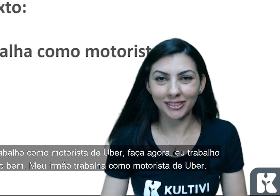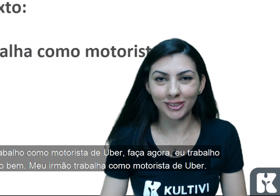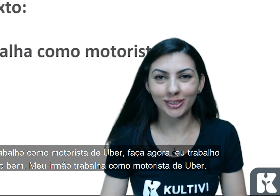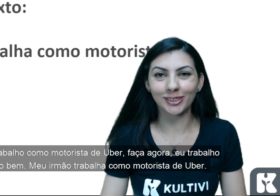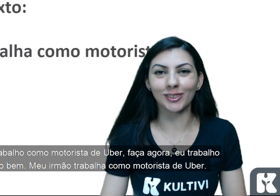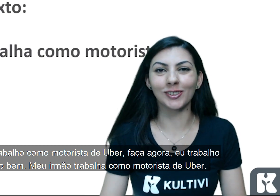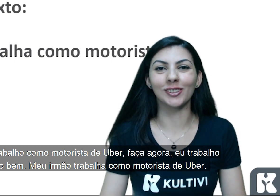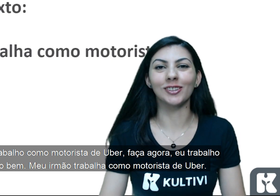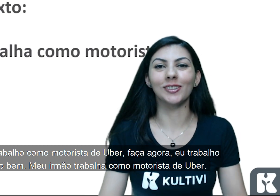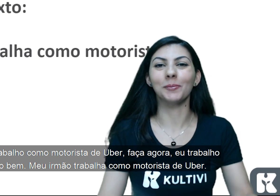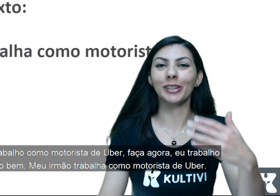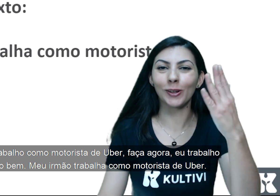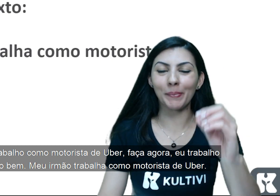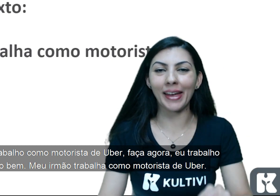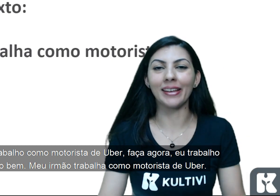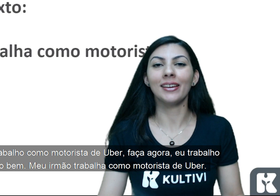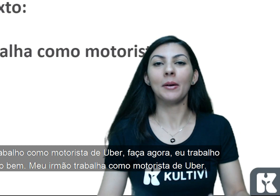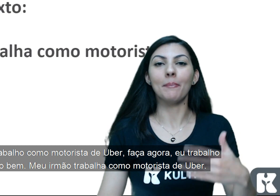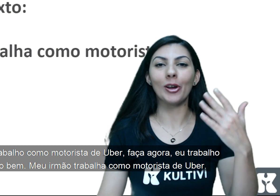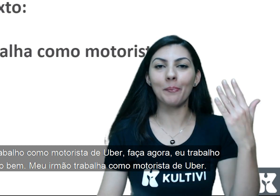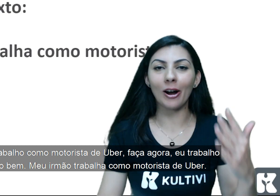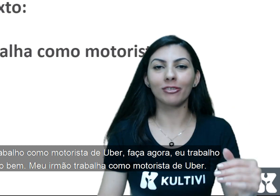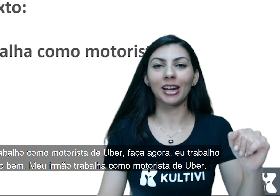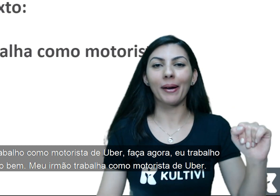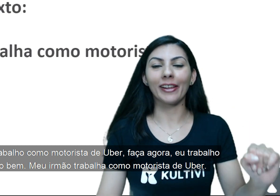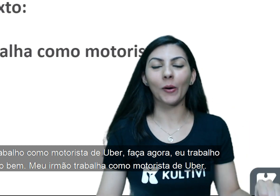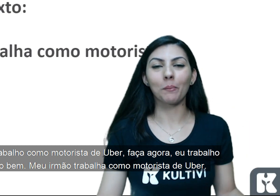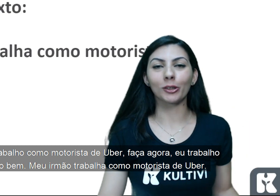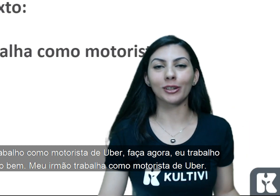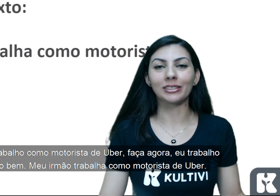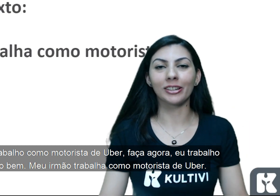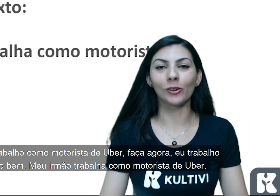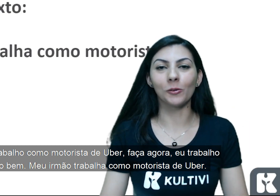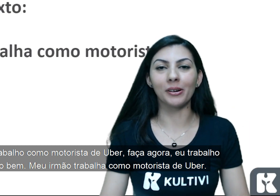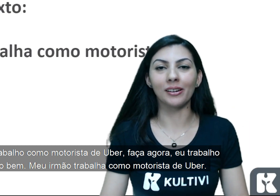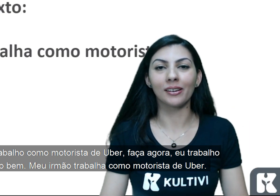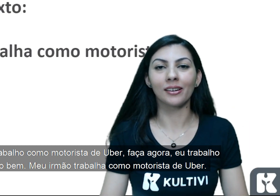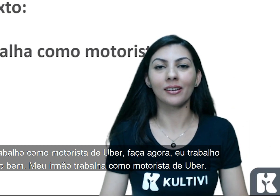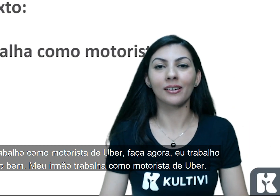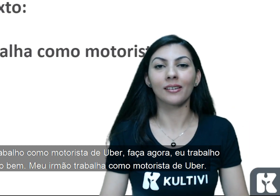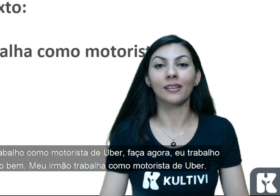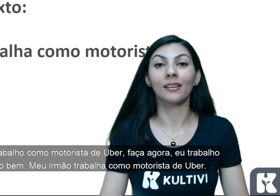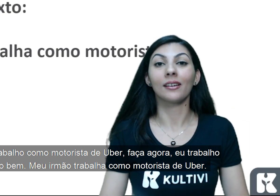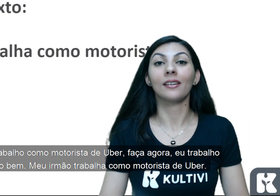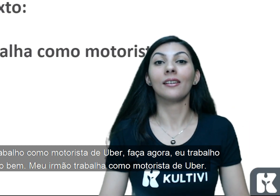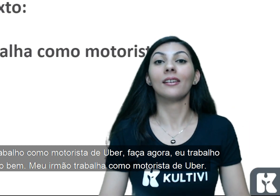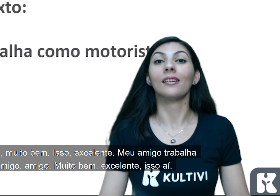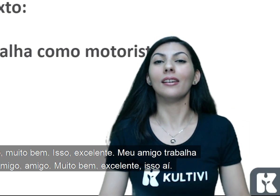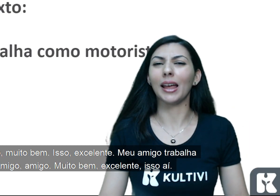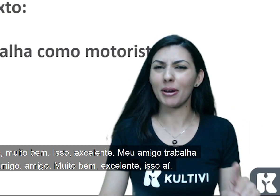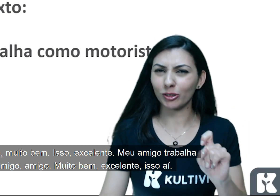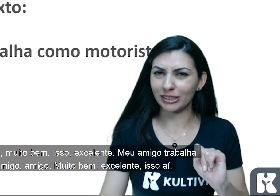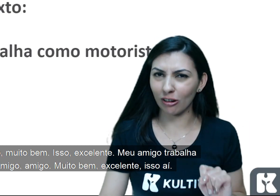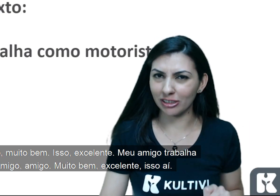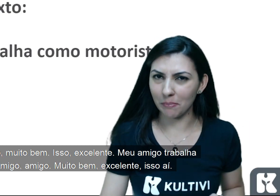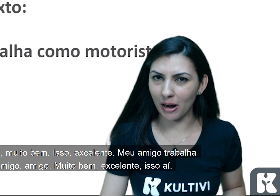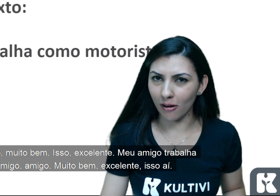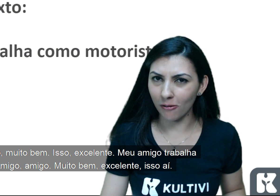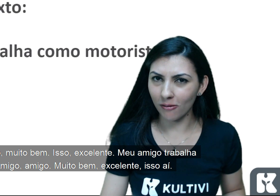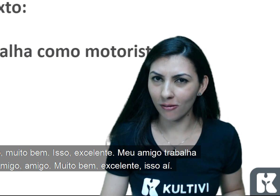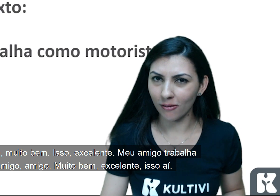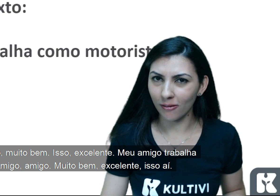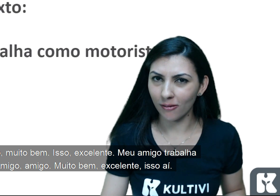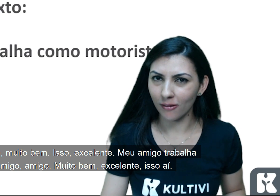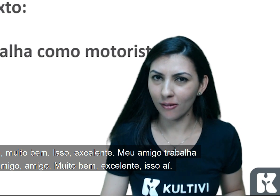Isso! Muito bem! Meu irmão trabalha como motorista de Uber. Lembra do final de